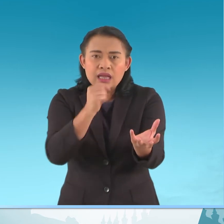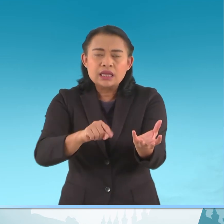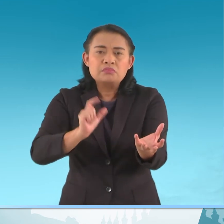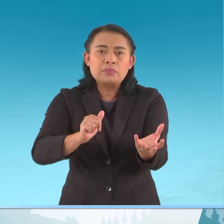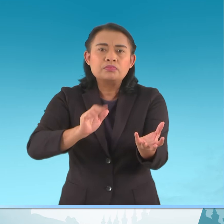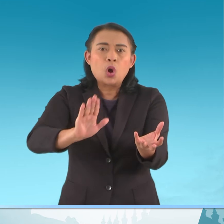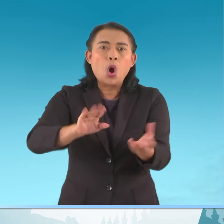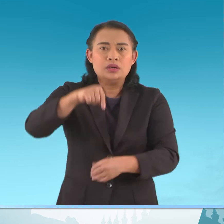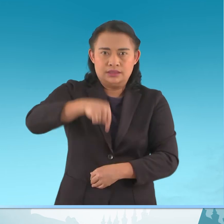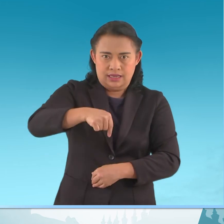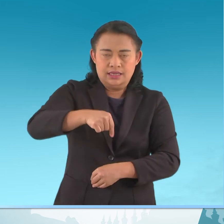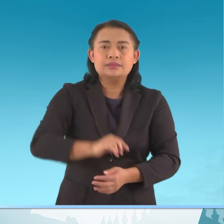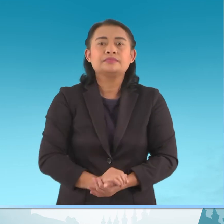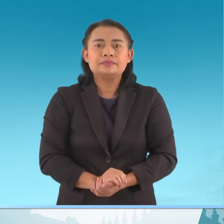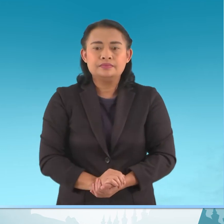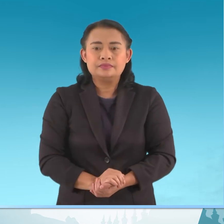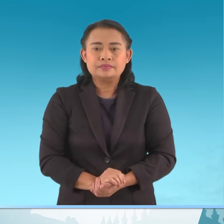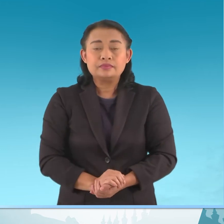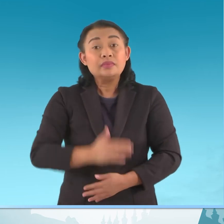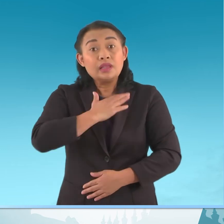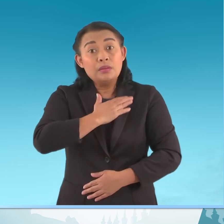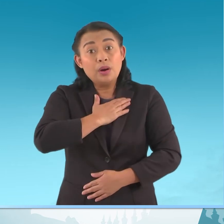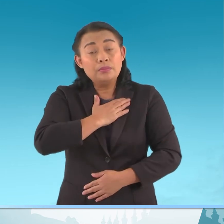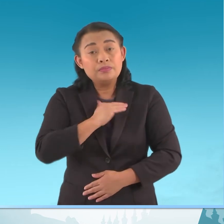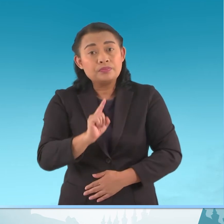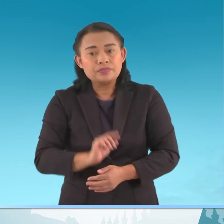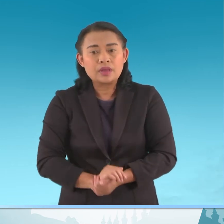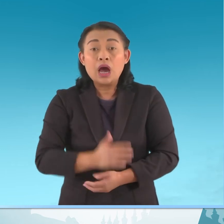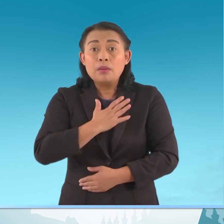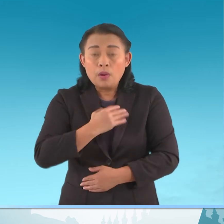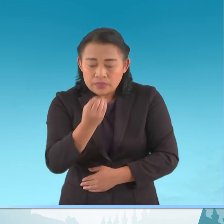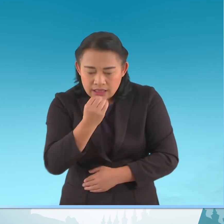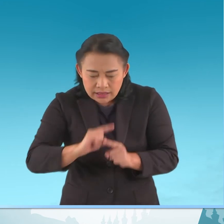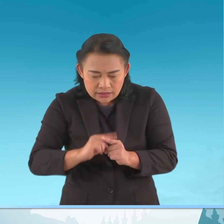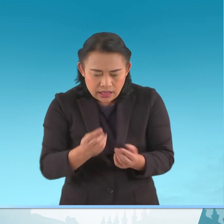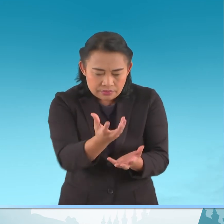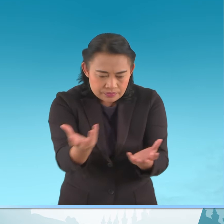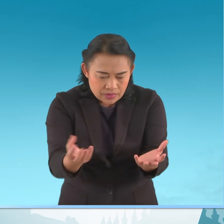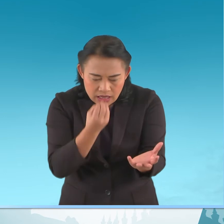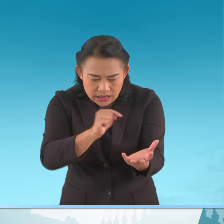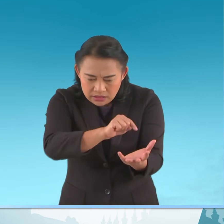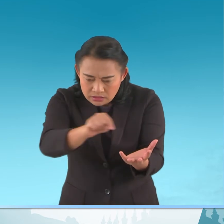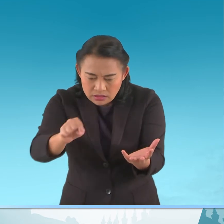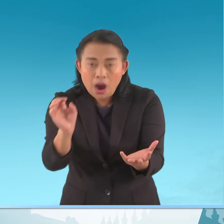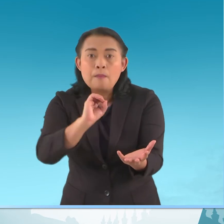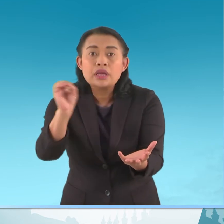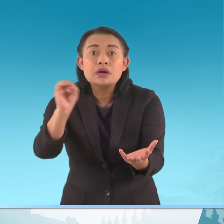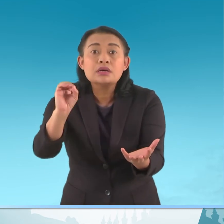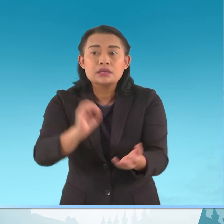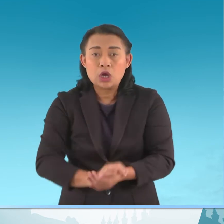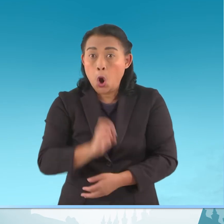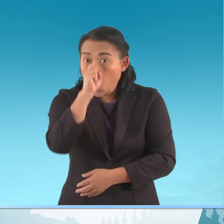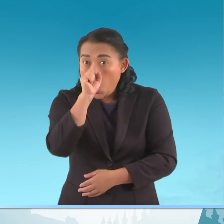เมนูที่ถือว่าเป็นซิกเนเจอร์เป็นเอกลักษณ์ของที่ปากเซทั้งนั้นเลยนะฮะผมเองเนี่ยว่าเป็นนักกินแล้วยังไม่เคยลิ้มลองเมนู